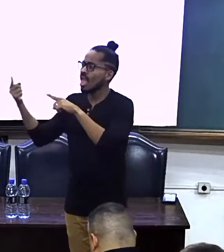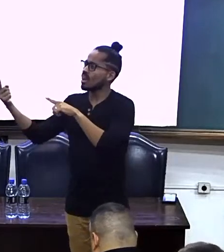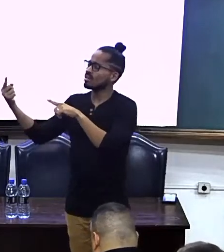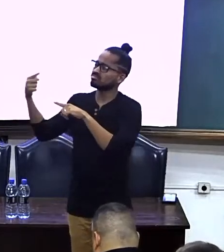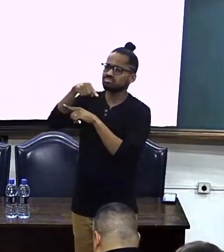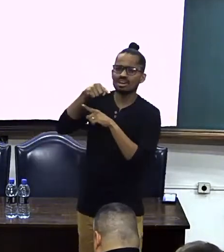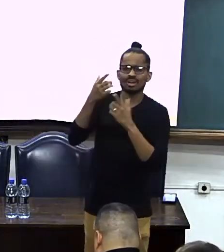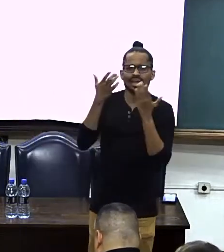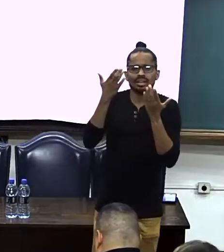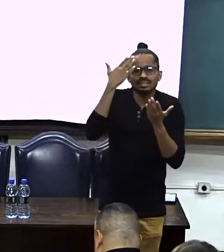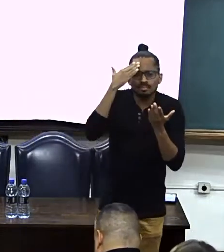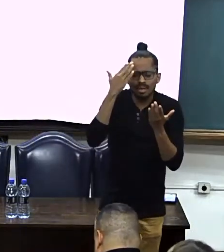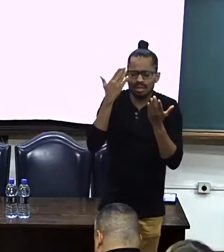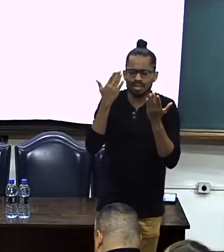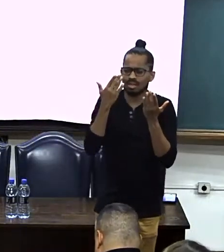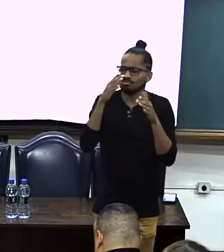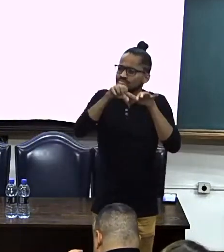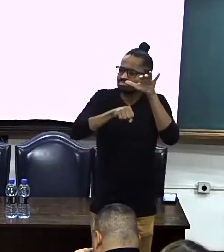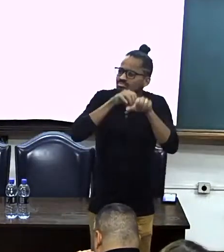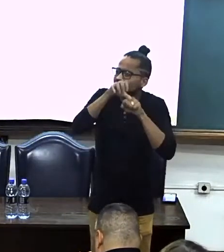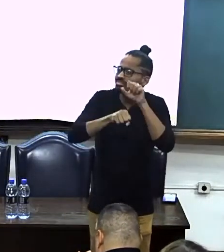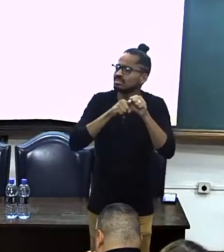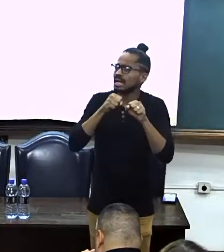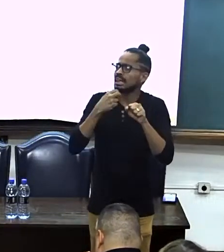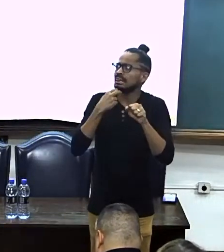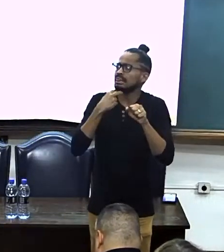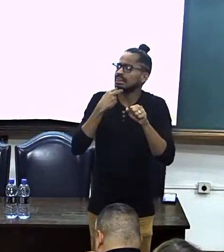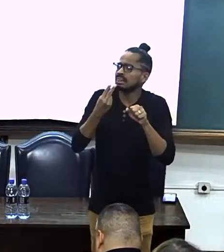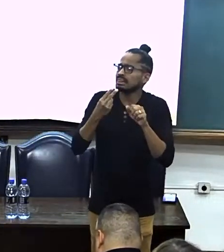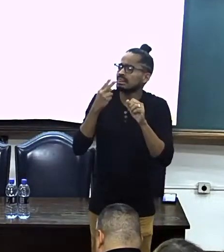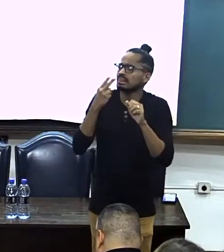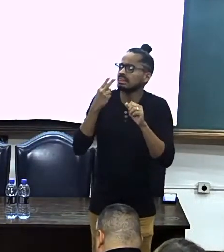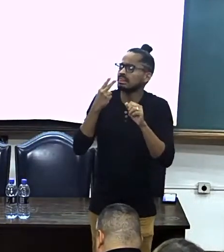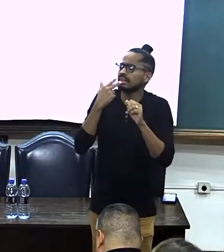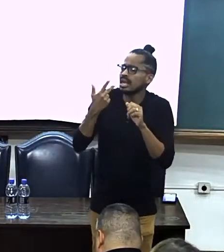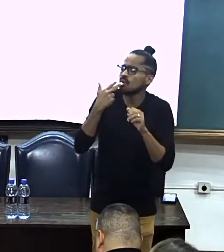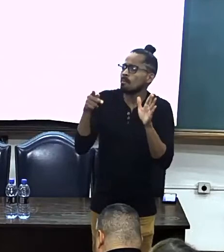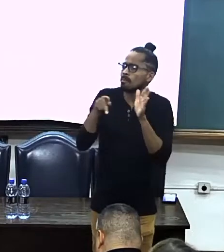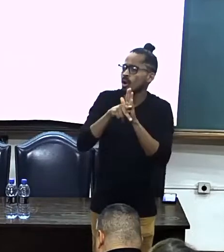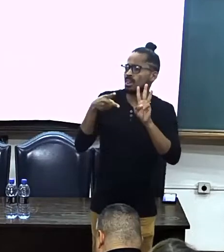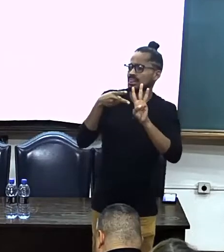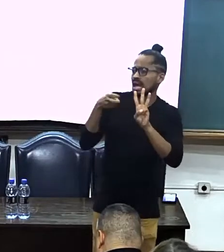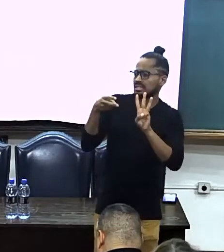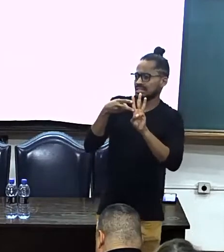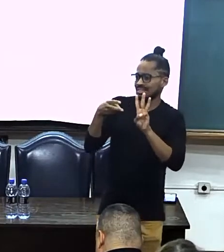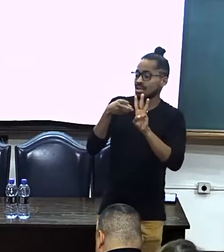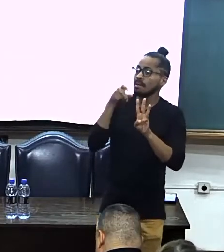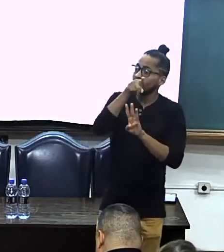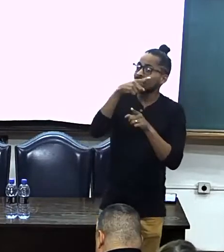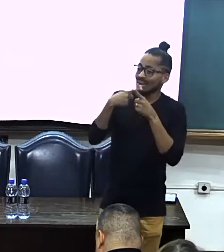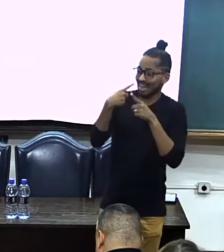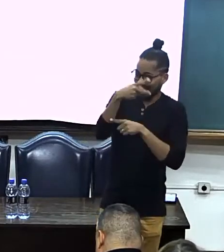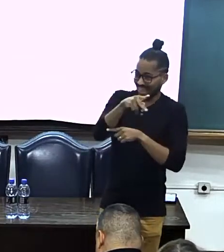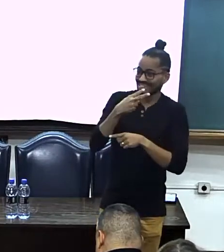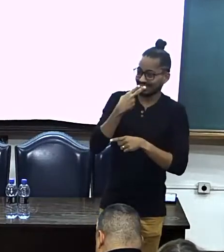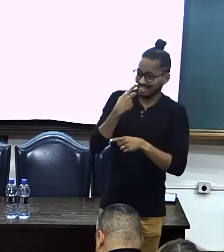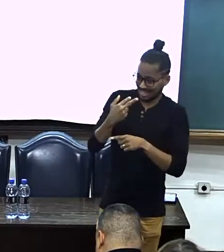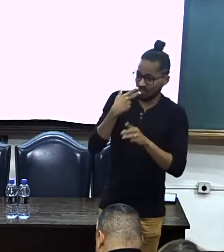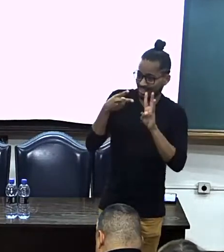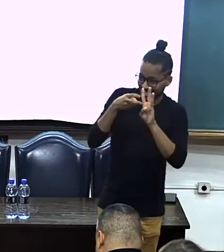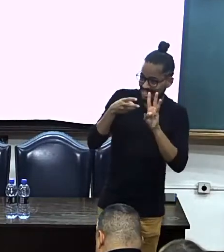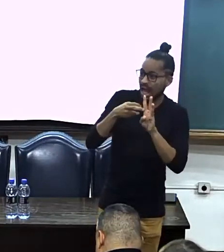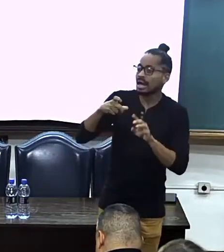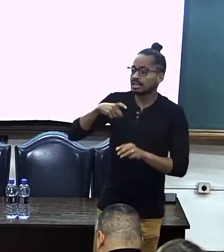Kangan. And it was interesting because its language has default nasals. And his model could